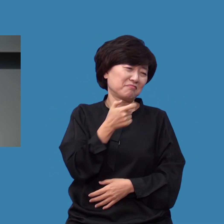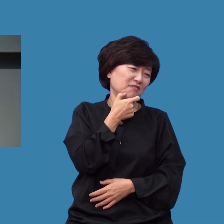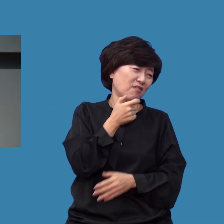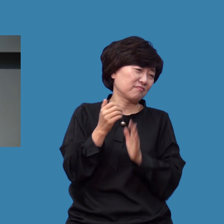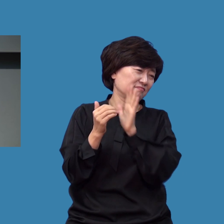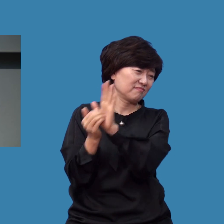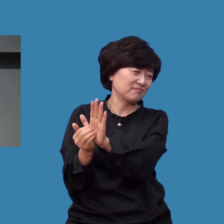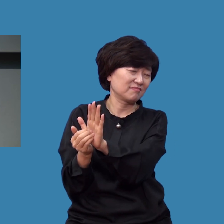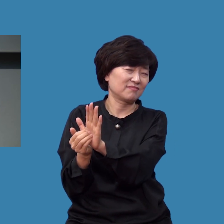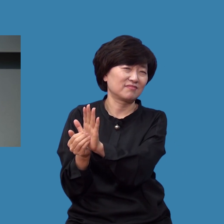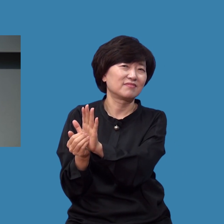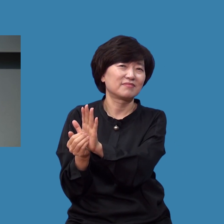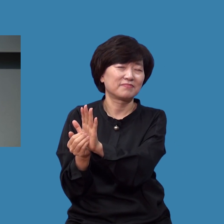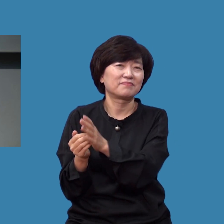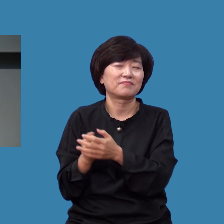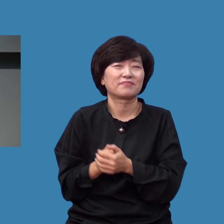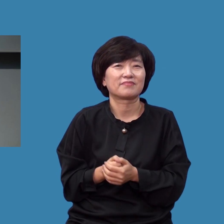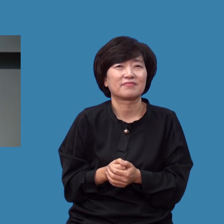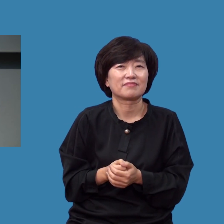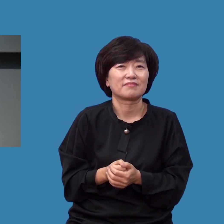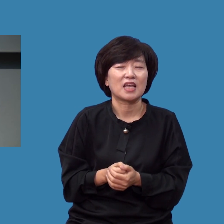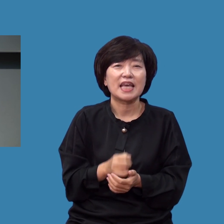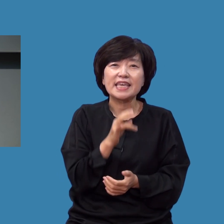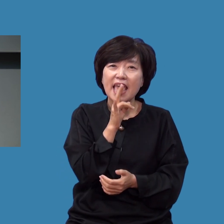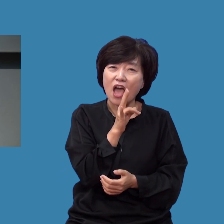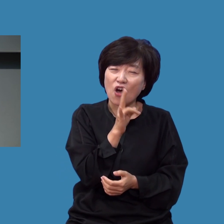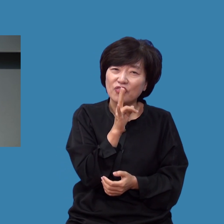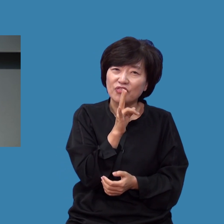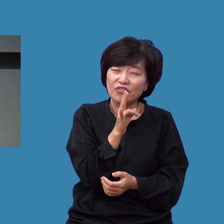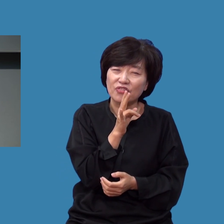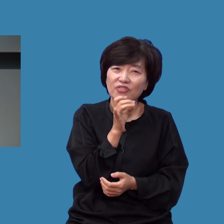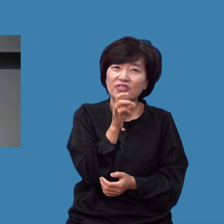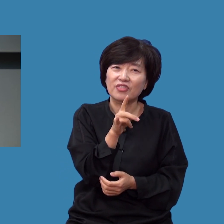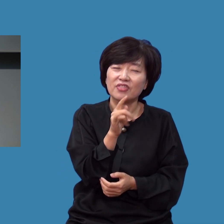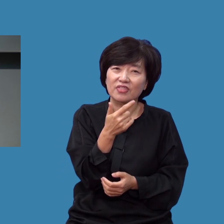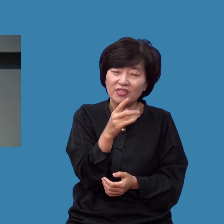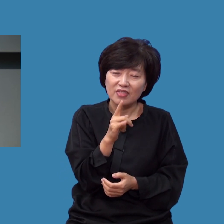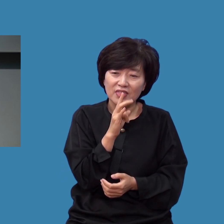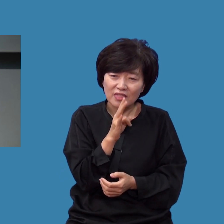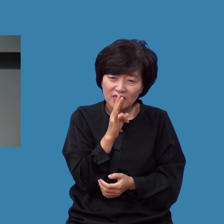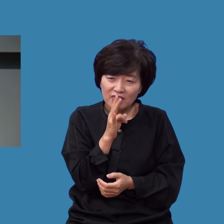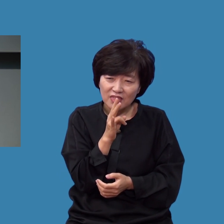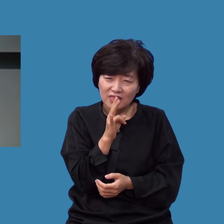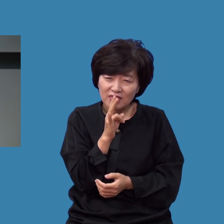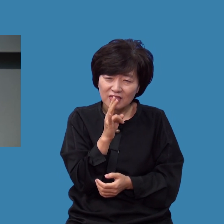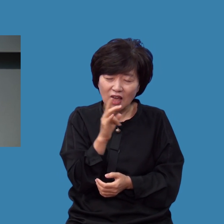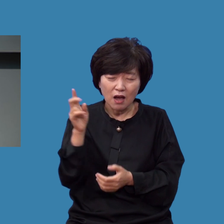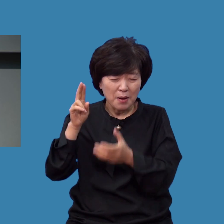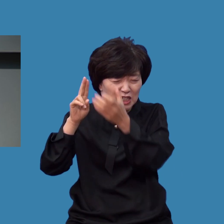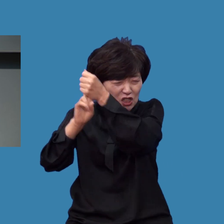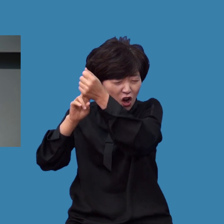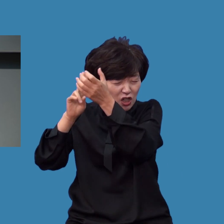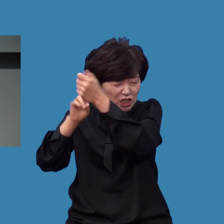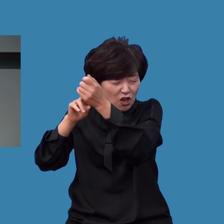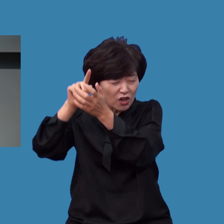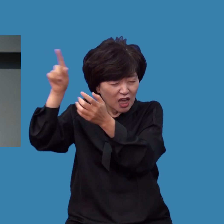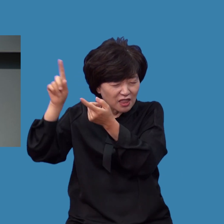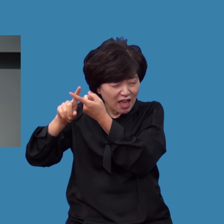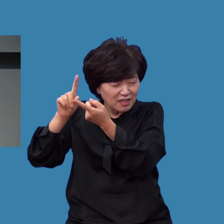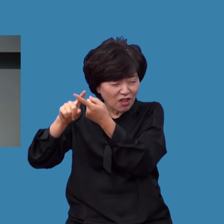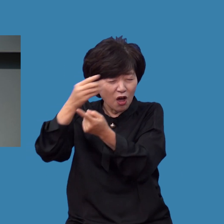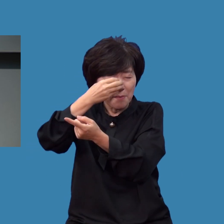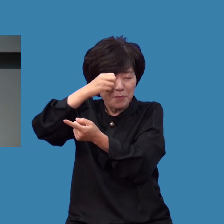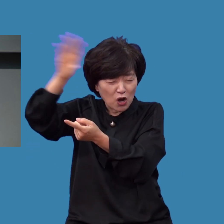근데 여러분, 정말 예언뿐만 아니라 초자연적인 은사들을 다 멸시하고 금하는 것은 사실은 하나님의